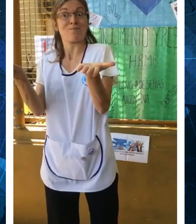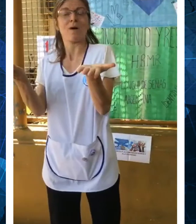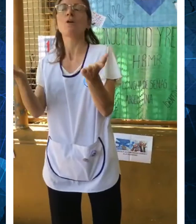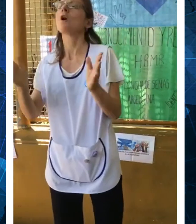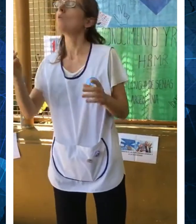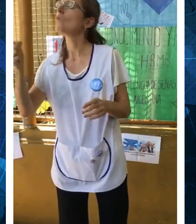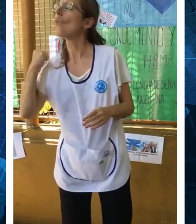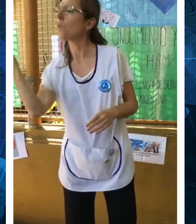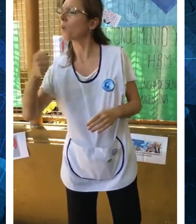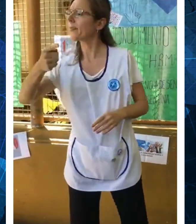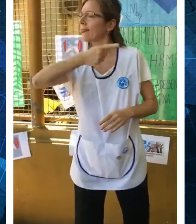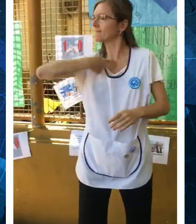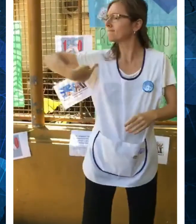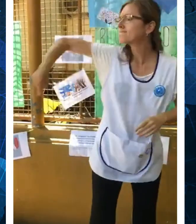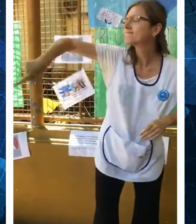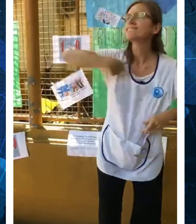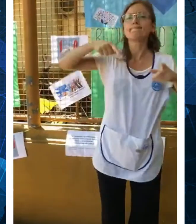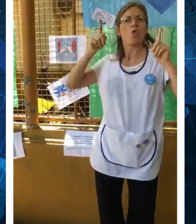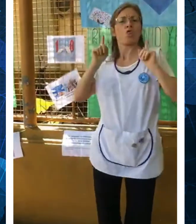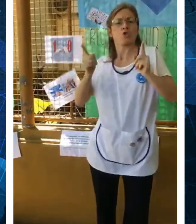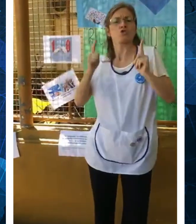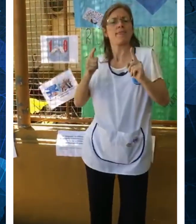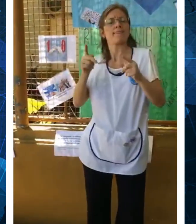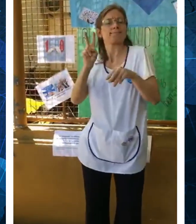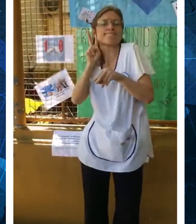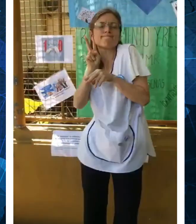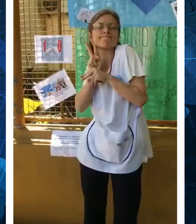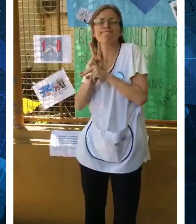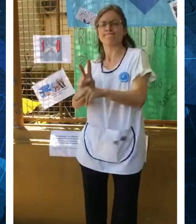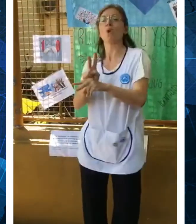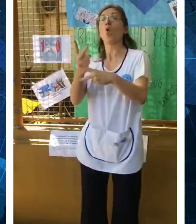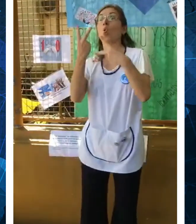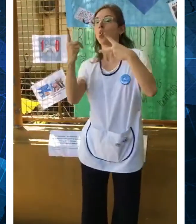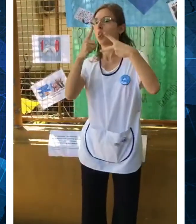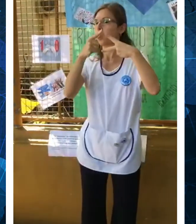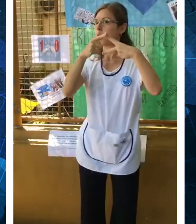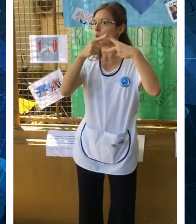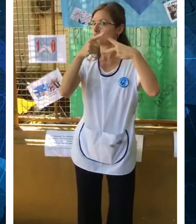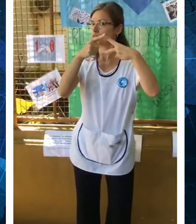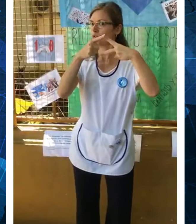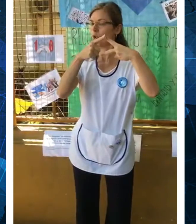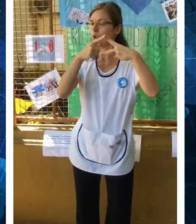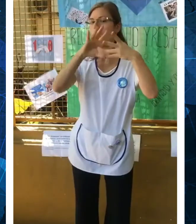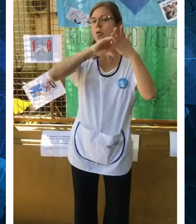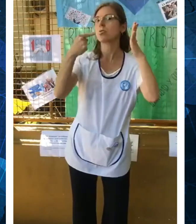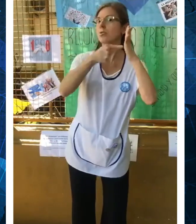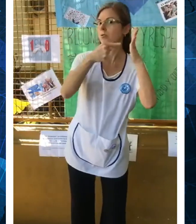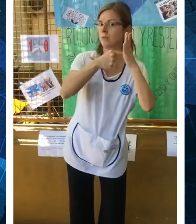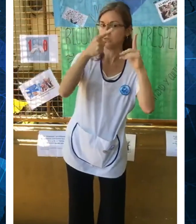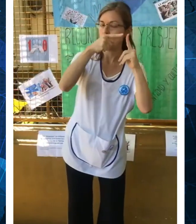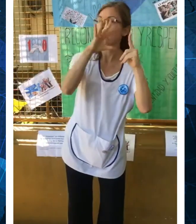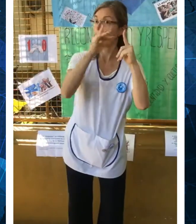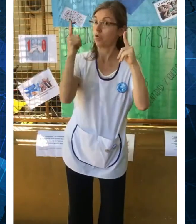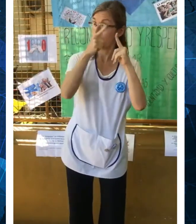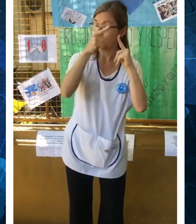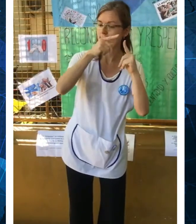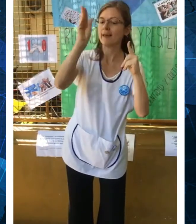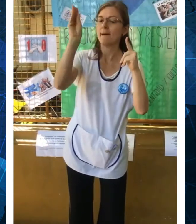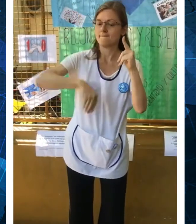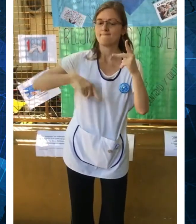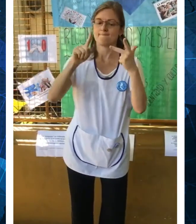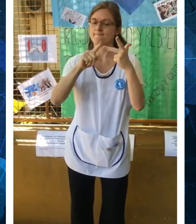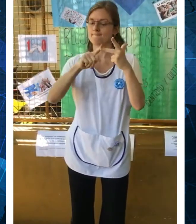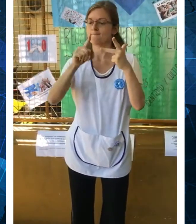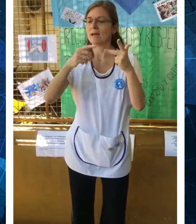forma parte de este trayecto educativo. Entonces, nosotros como profesionales de la educación nos